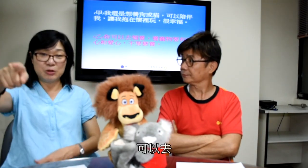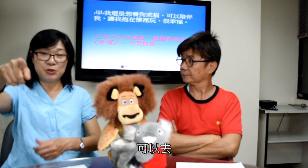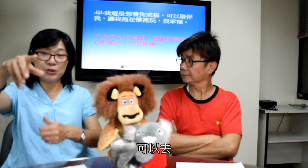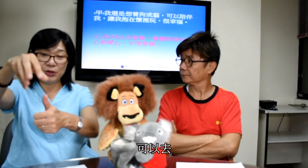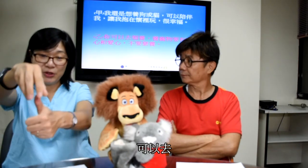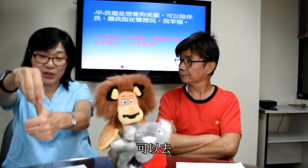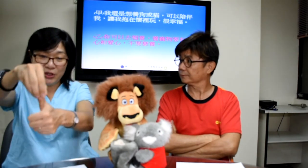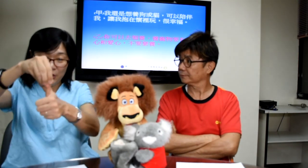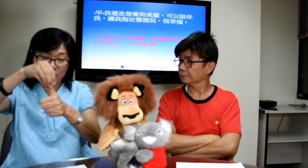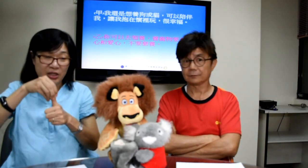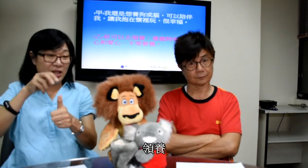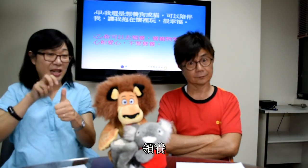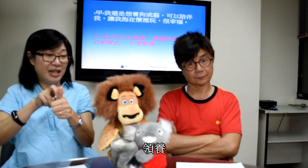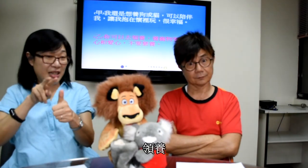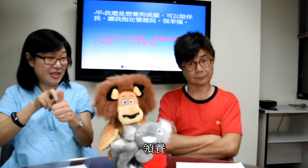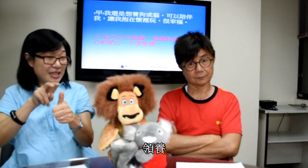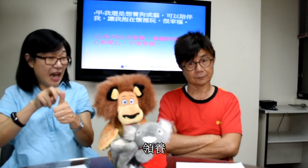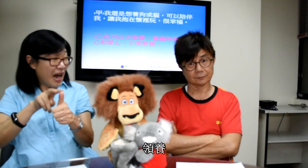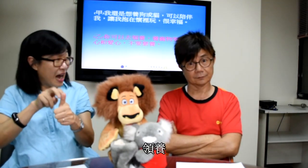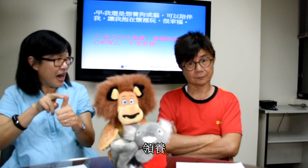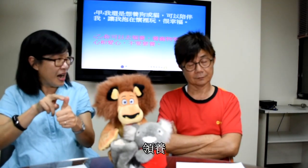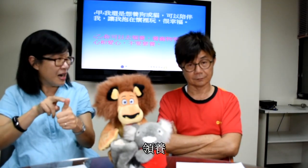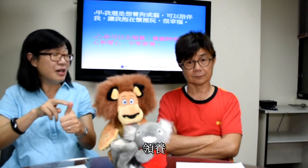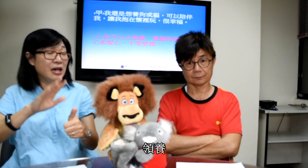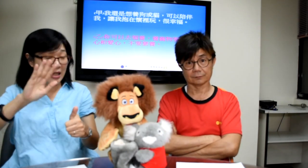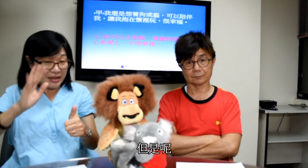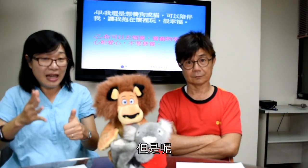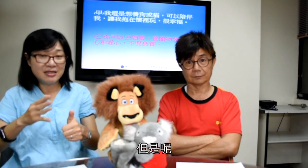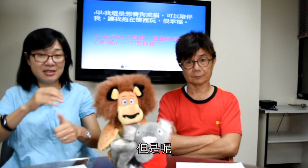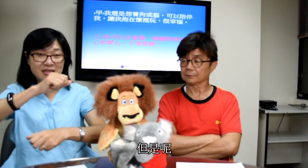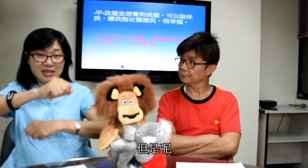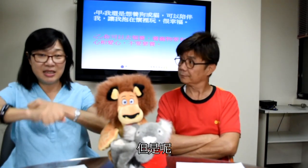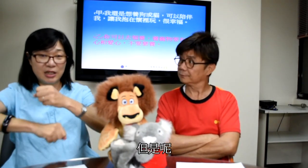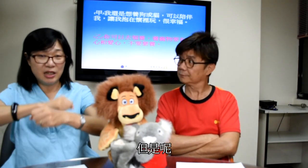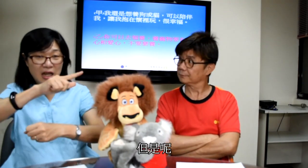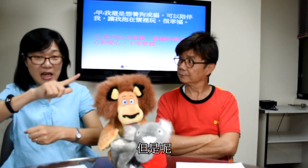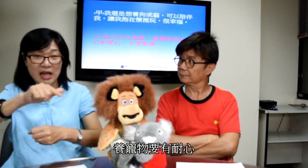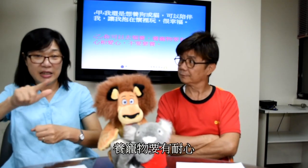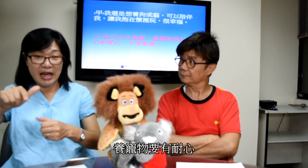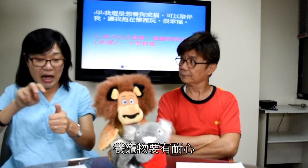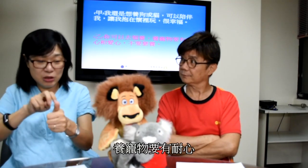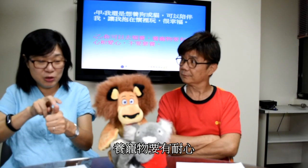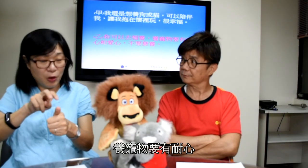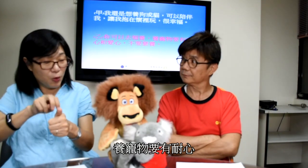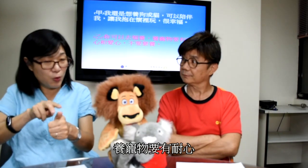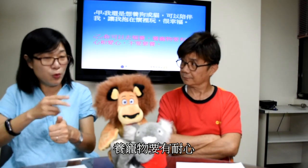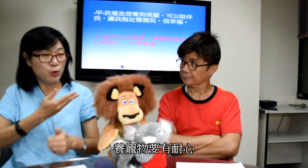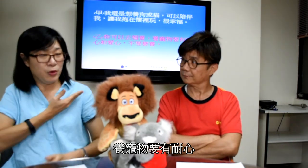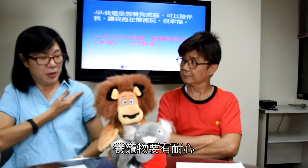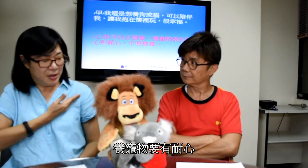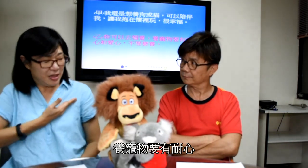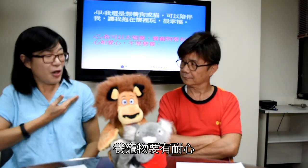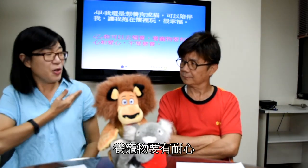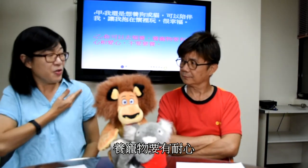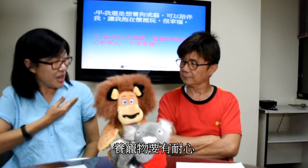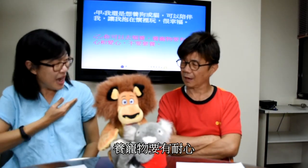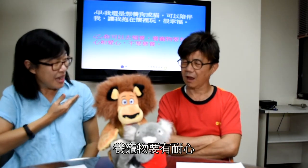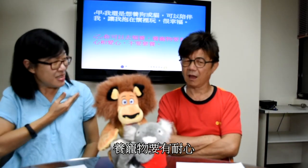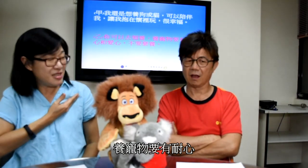去领养，但是呢养宠物要有耐